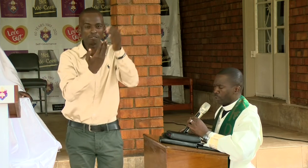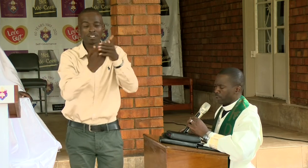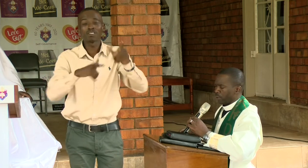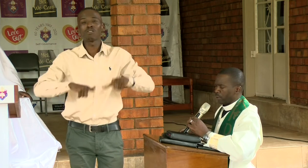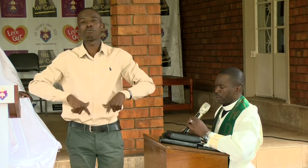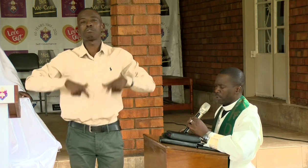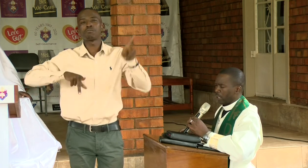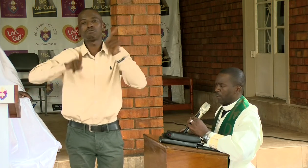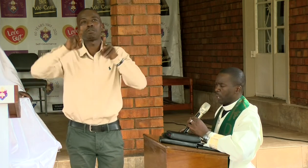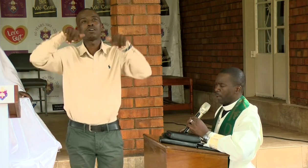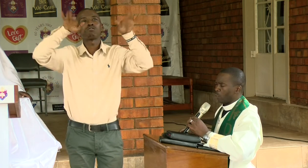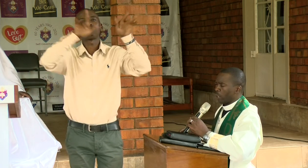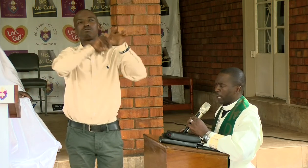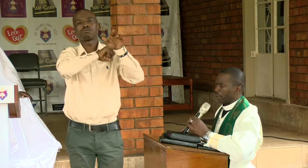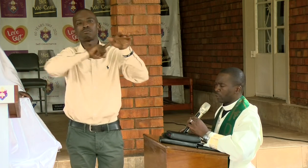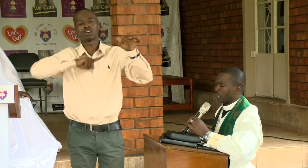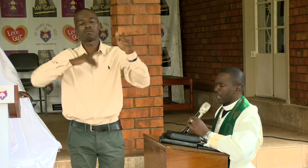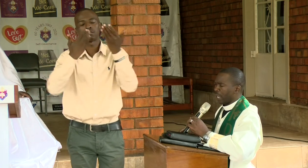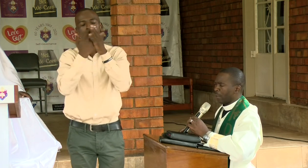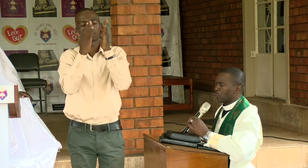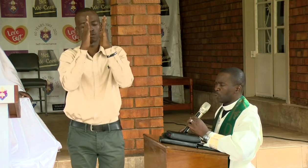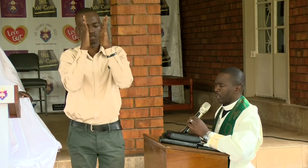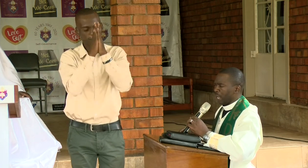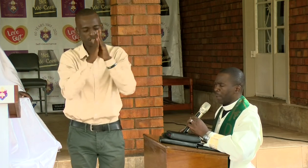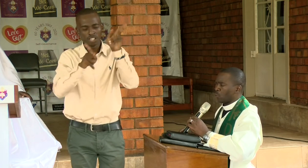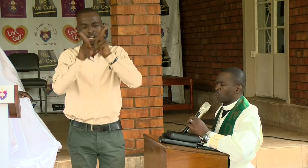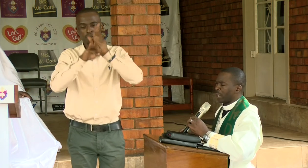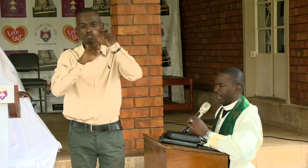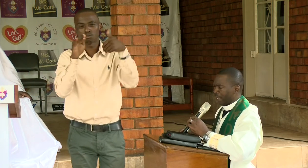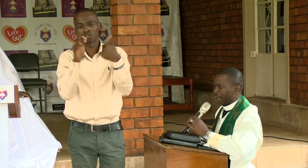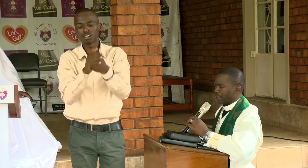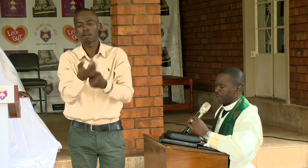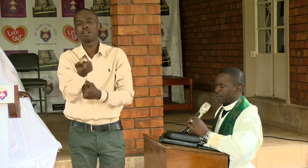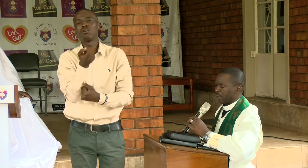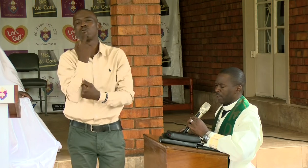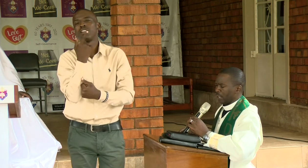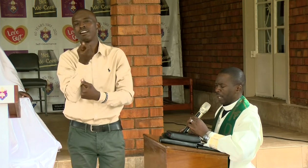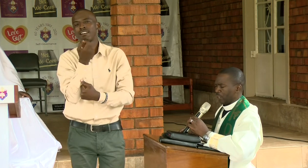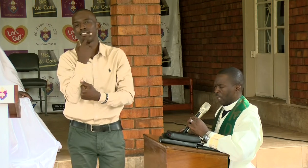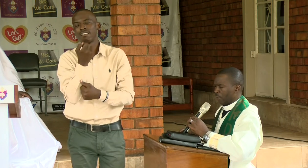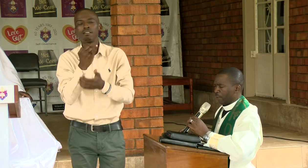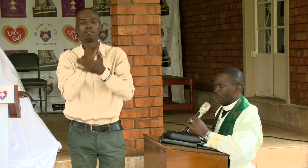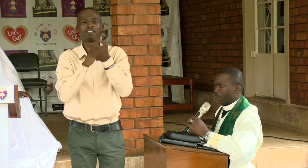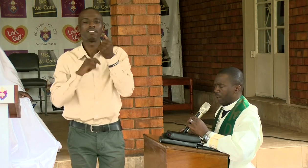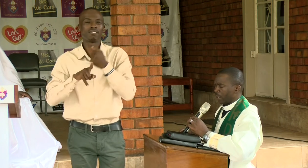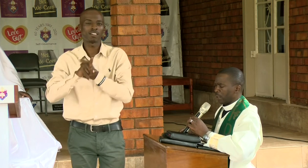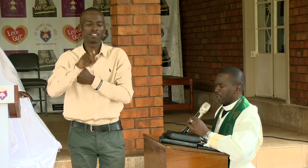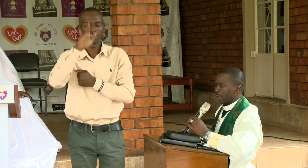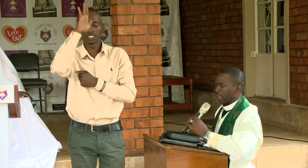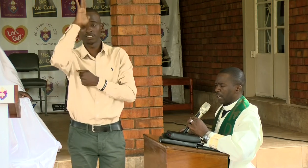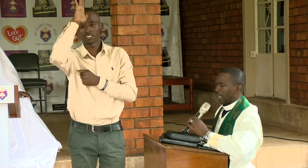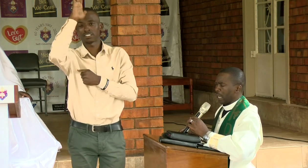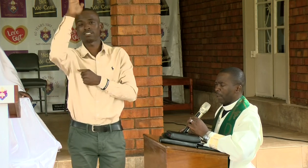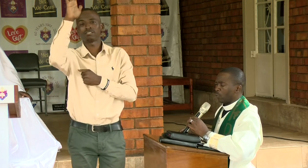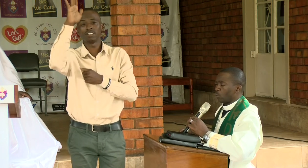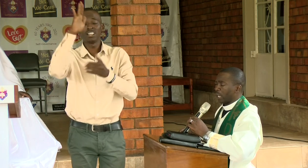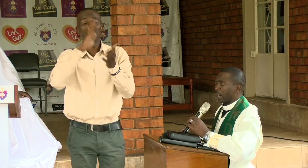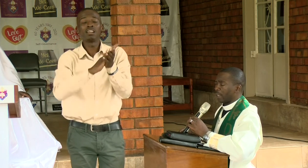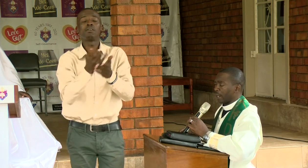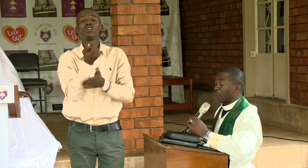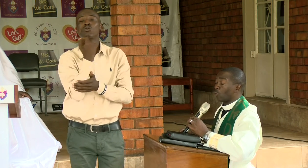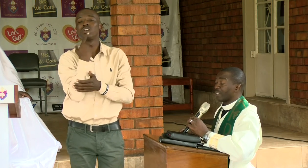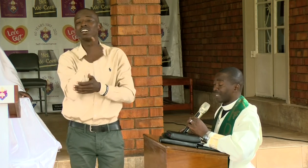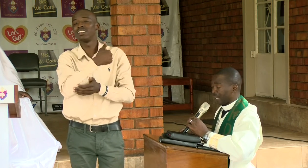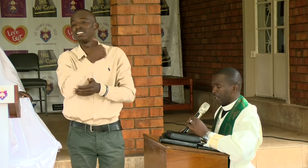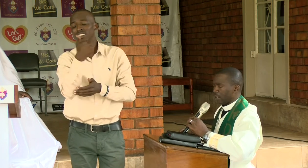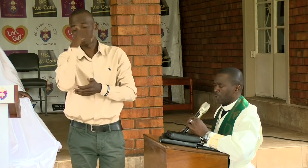bo. Era Mukama nkwegeera osinkane abantu bonna abali ku ddagala erya HIV Mukama, naye n'abali ku ddagala